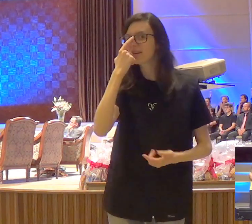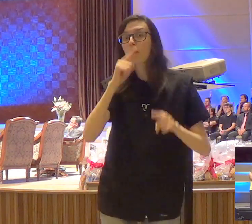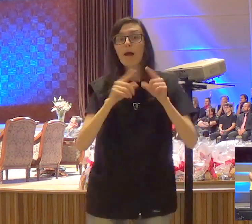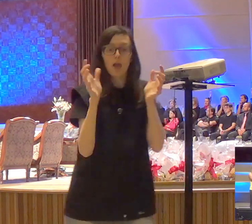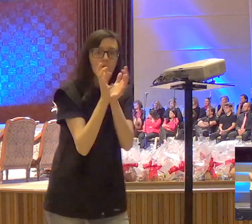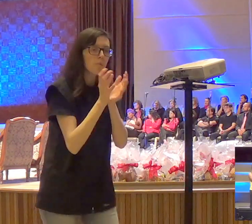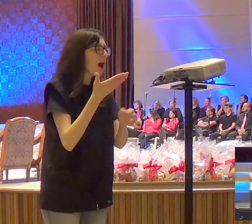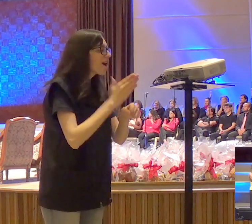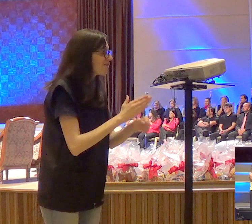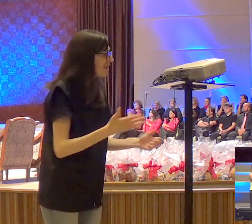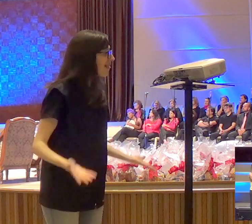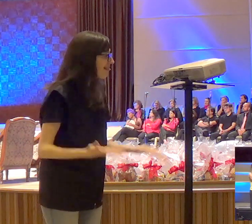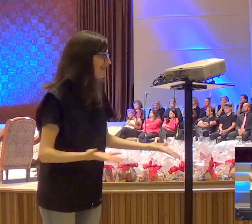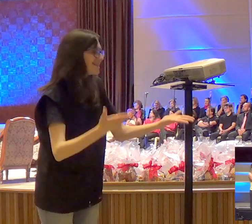ajudou eles